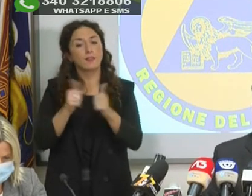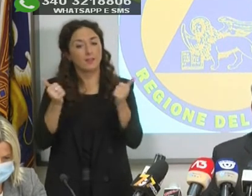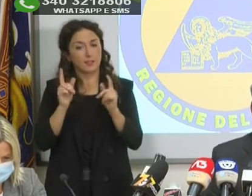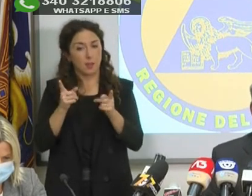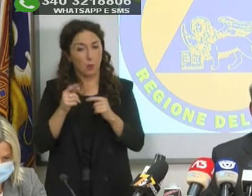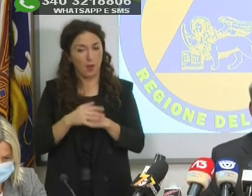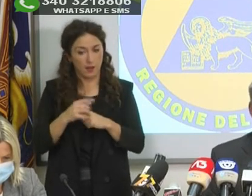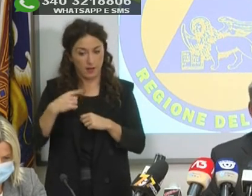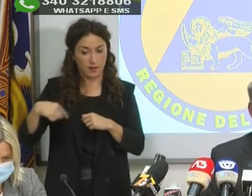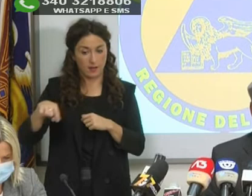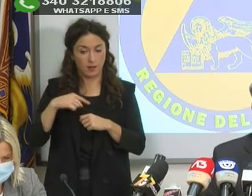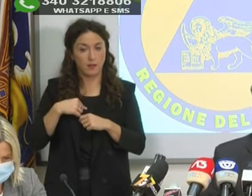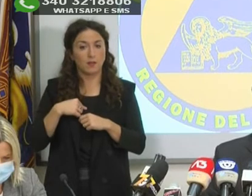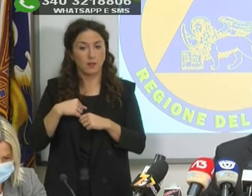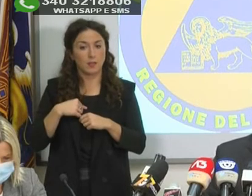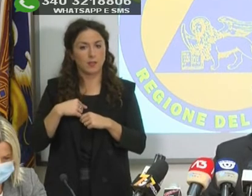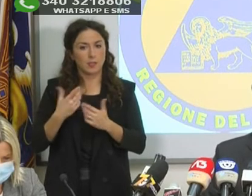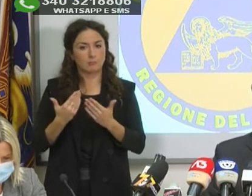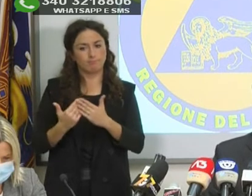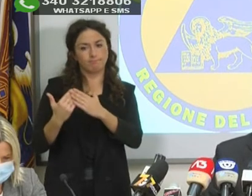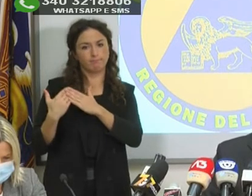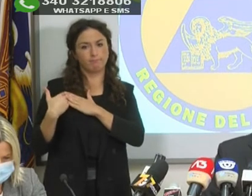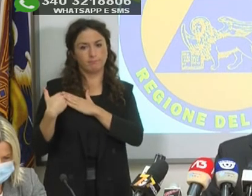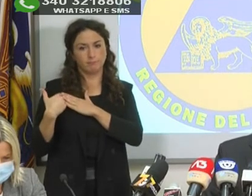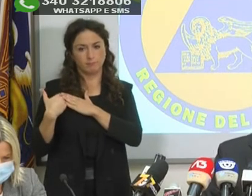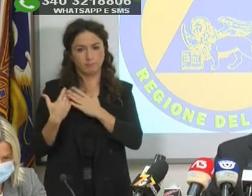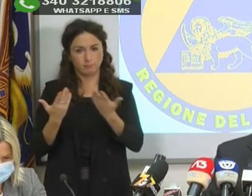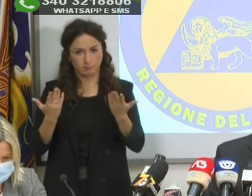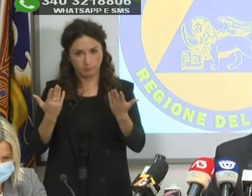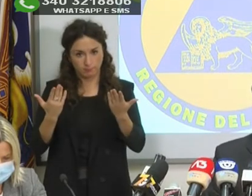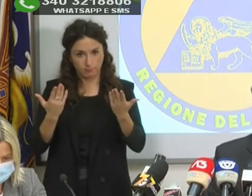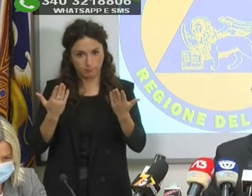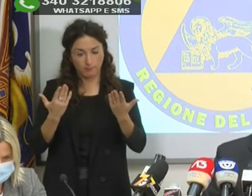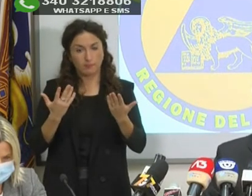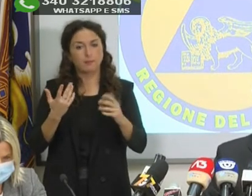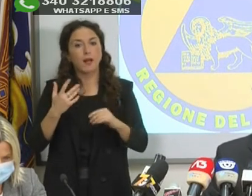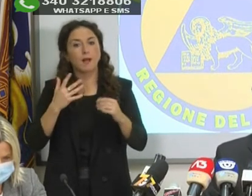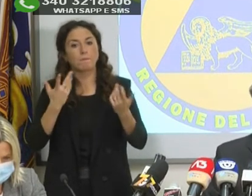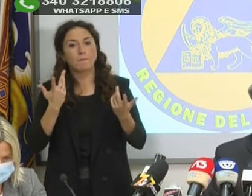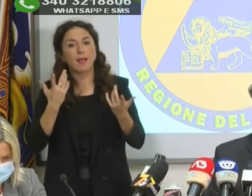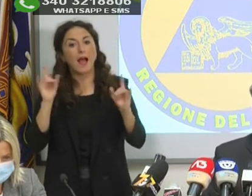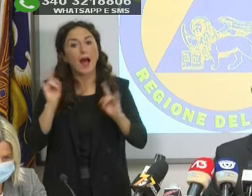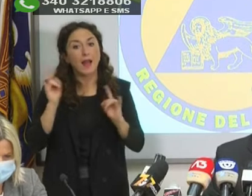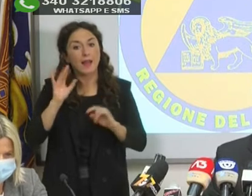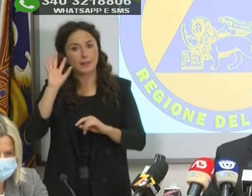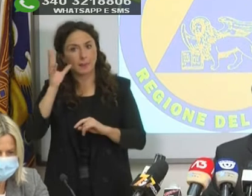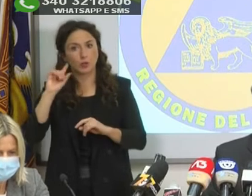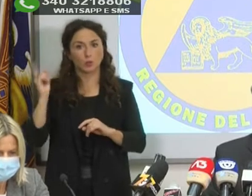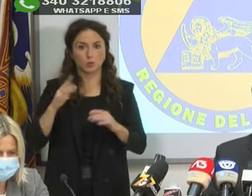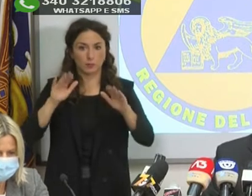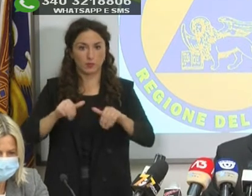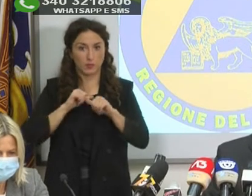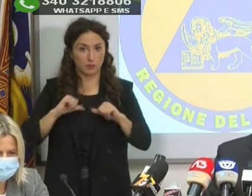un compito, che è quello di fare le previsioni per l'allertamento meteo di tutto il sistema di protezione civile, con tutto quello che ne